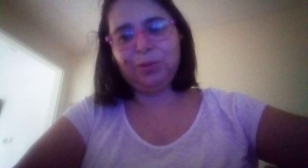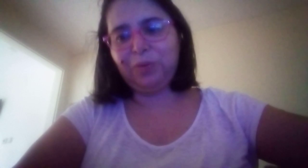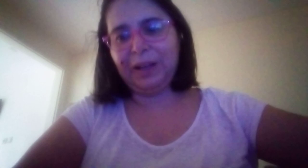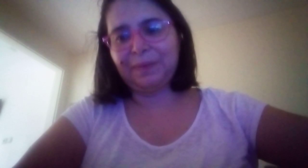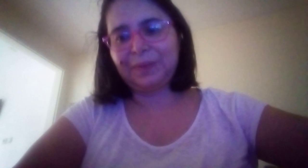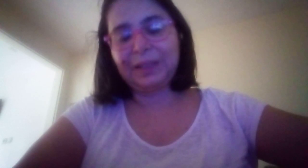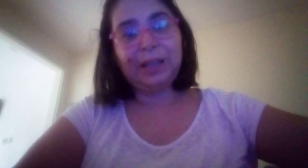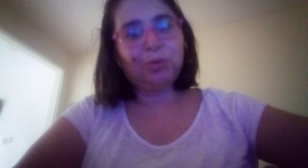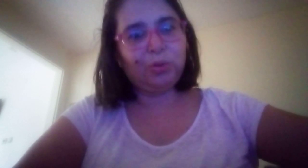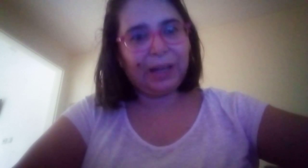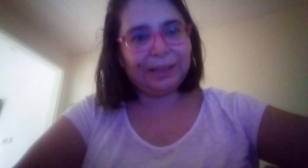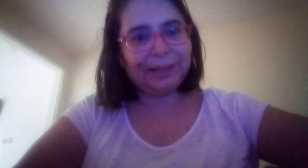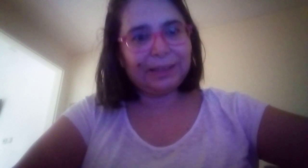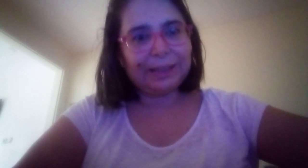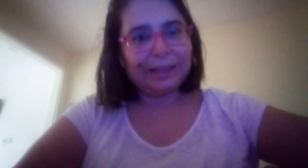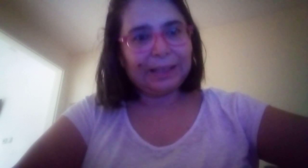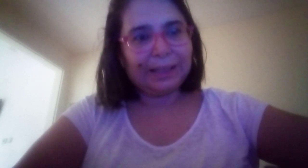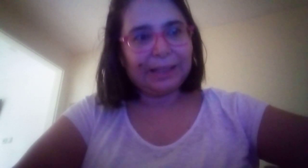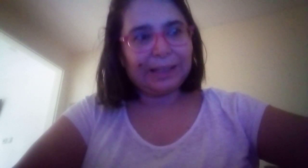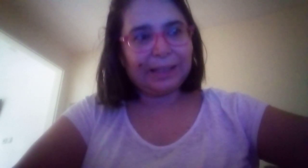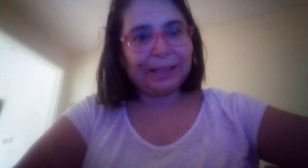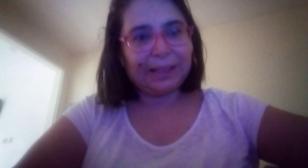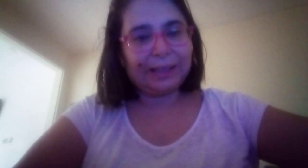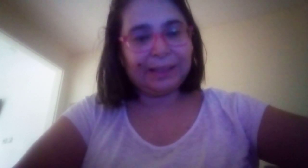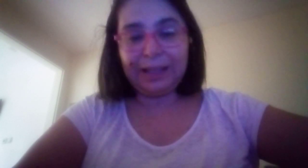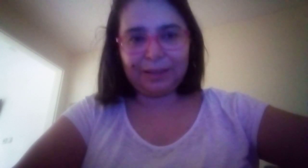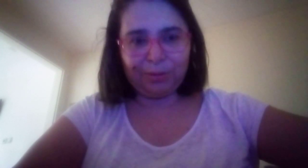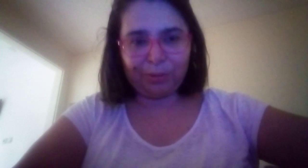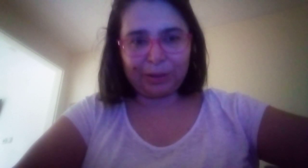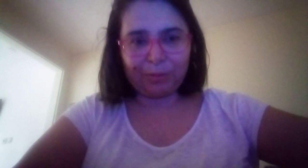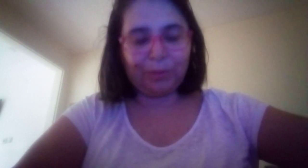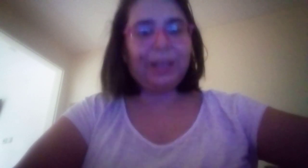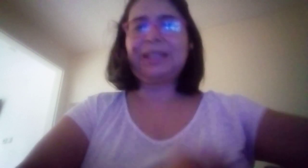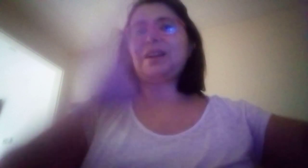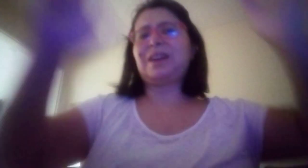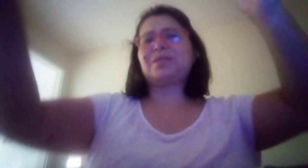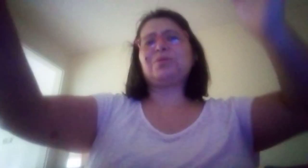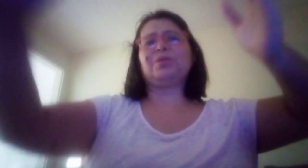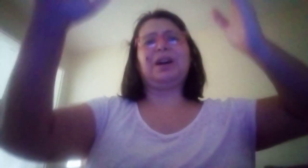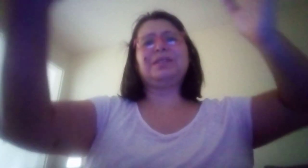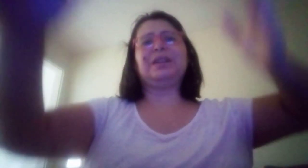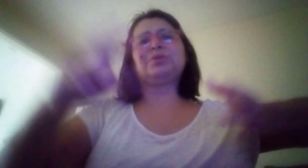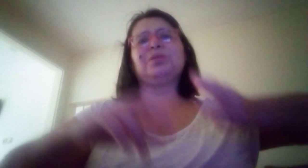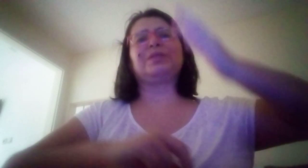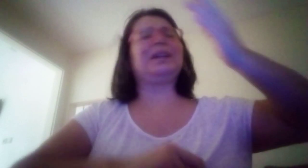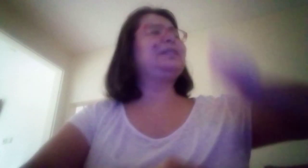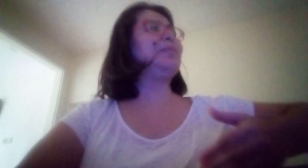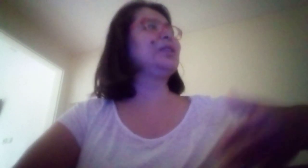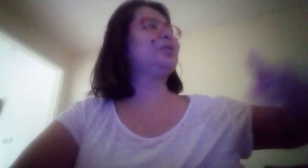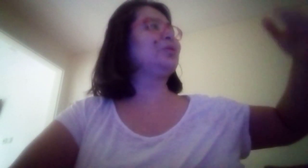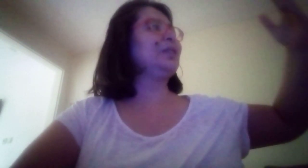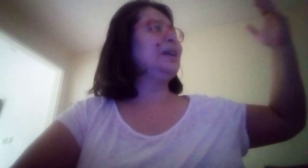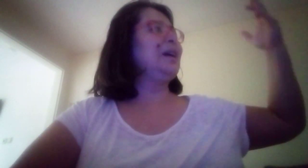Lütfen dünyanın e neresinde olursanız olun ister Karsa olun Ardahan'da olun Adıyaman'da olun